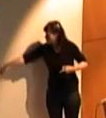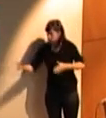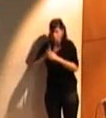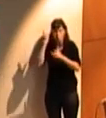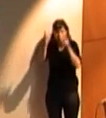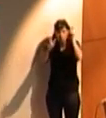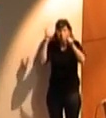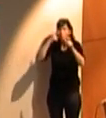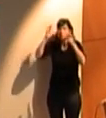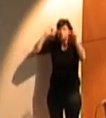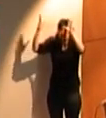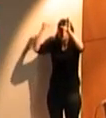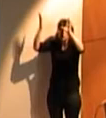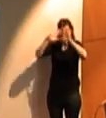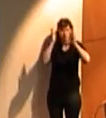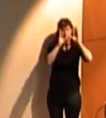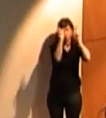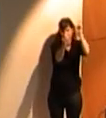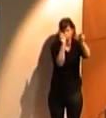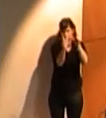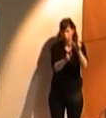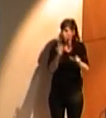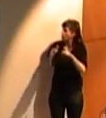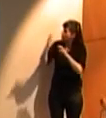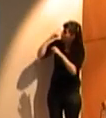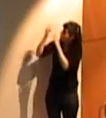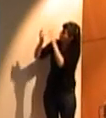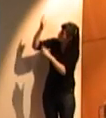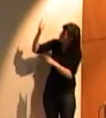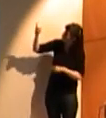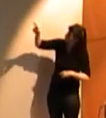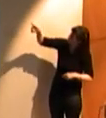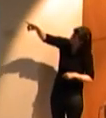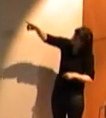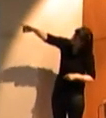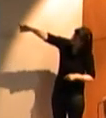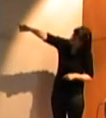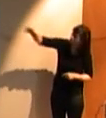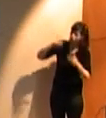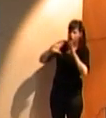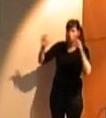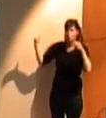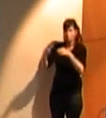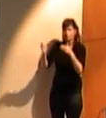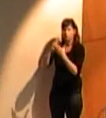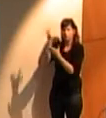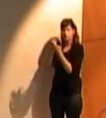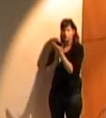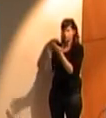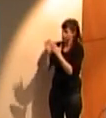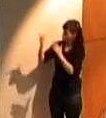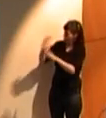qui venaient représenter tout ce qu'on avait vu. En haut, un collectif de graphistes nous a aidé à travailler aussi sur